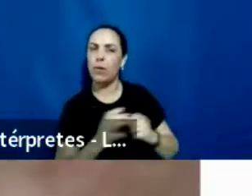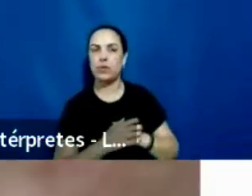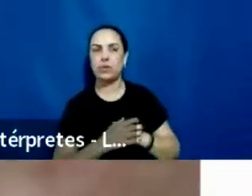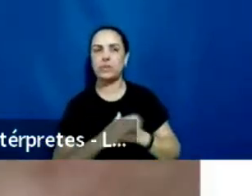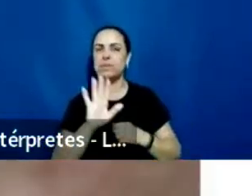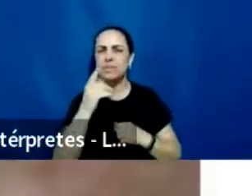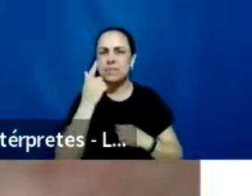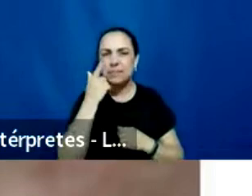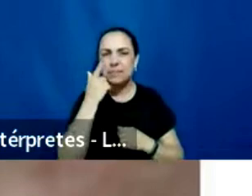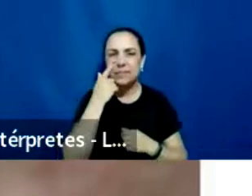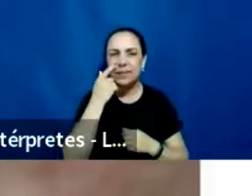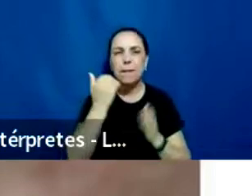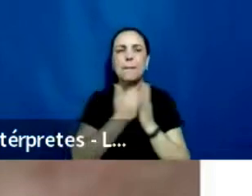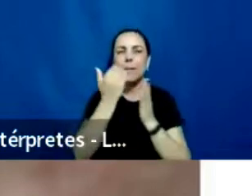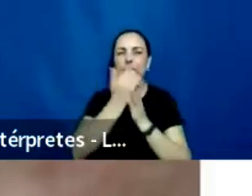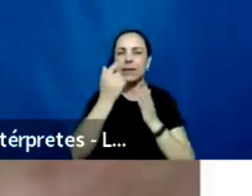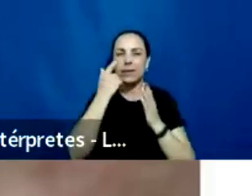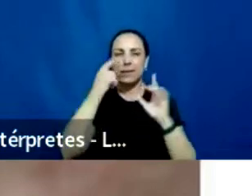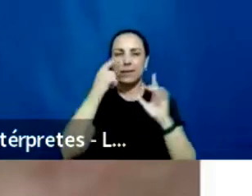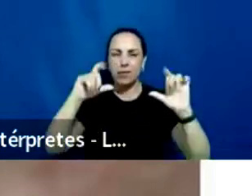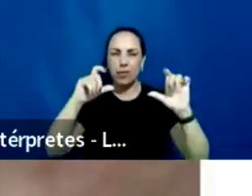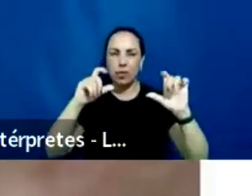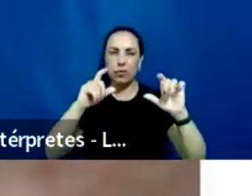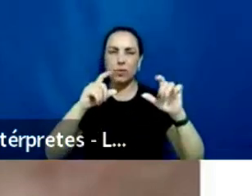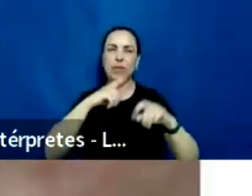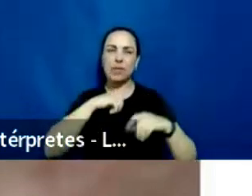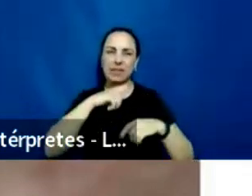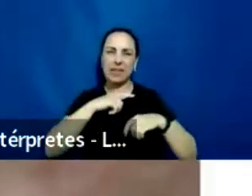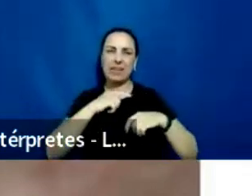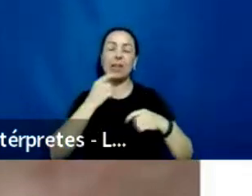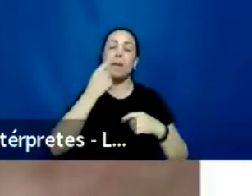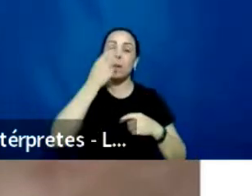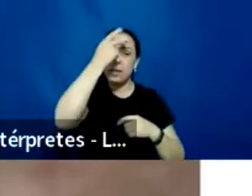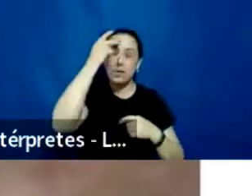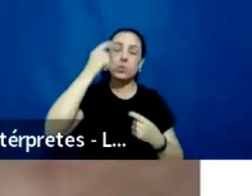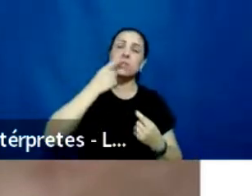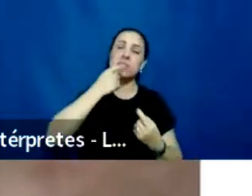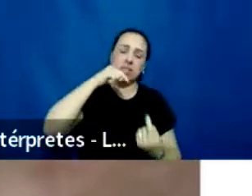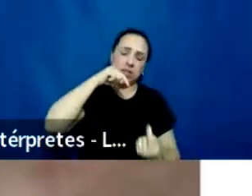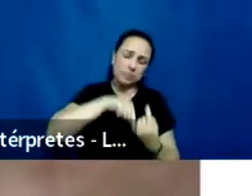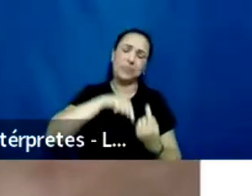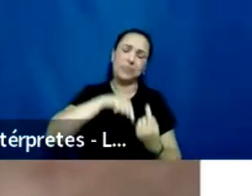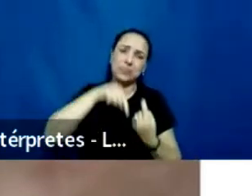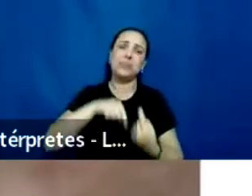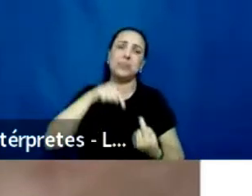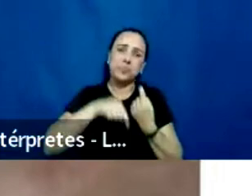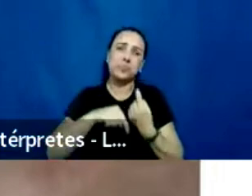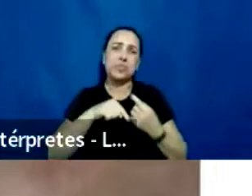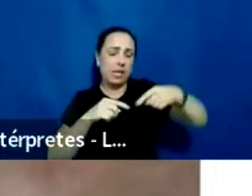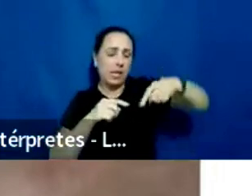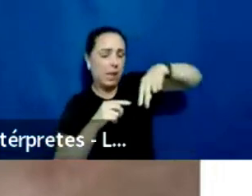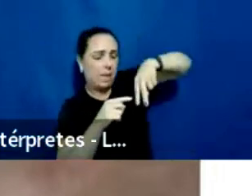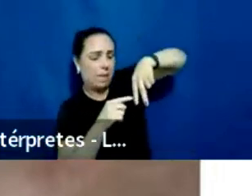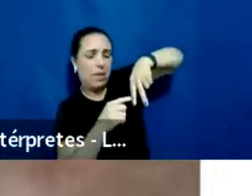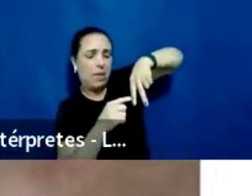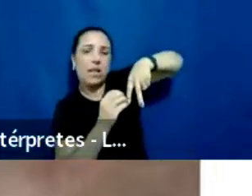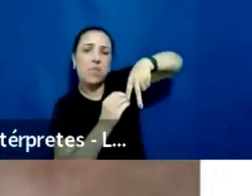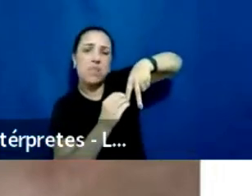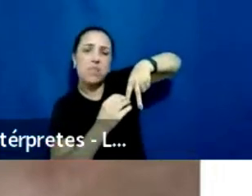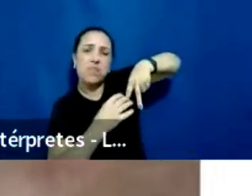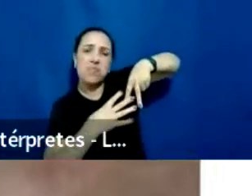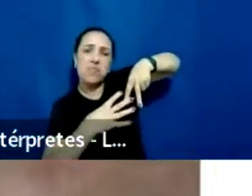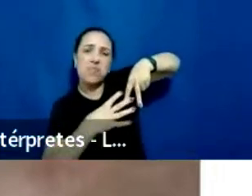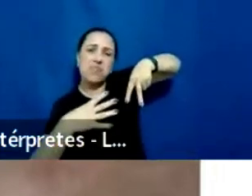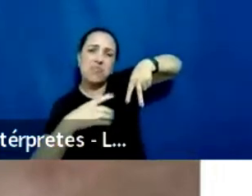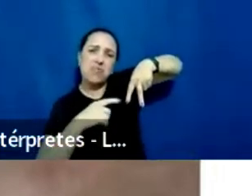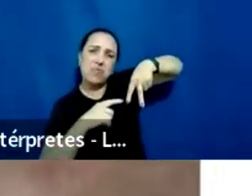Aqui nós vemos outro depoimento, né, da úlcera varicosa, uma pessoa que já sofria com esse problema há 8 anos. Olha só,